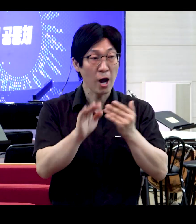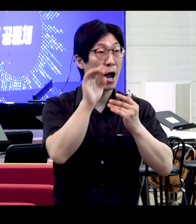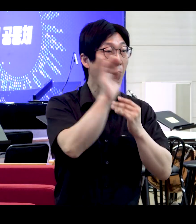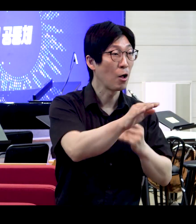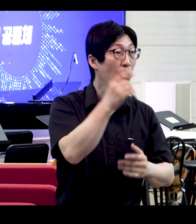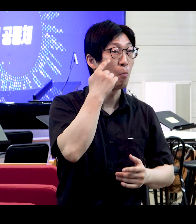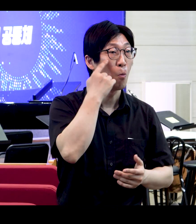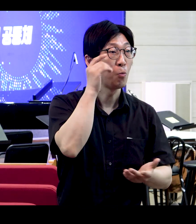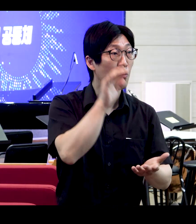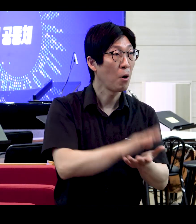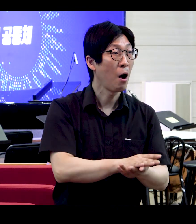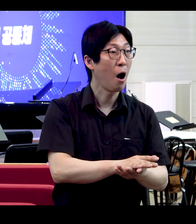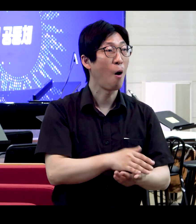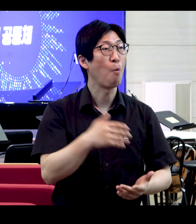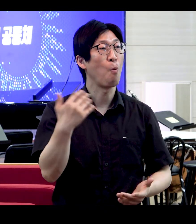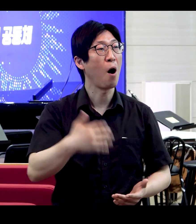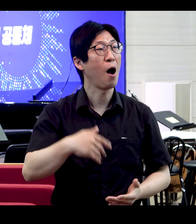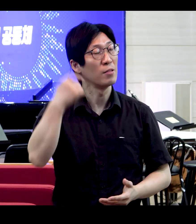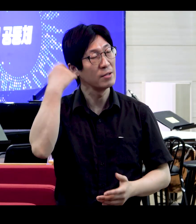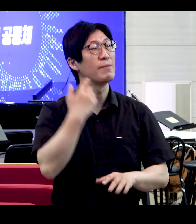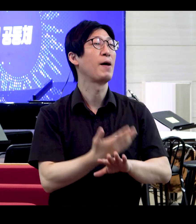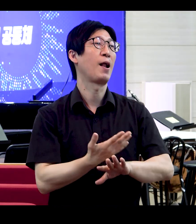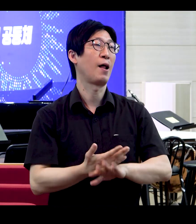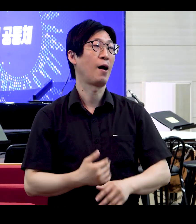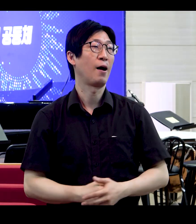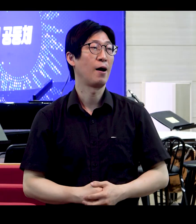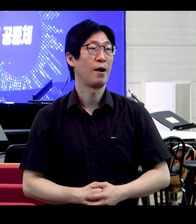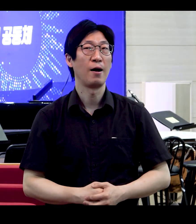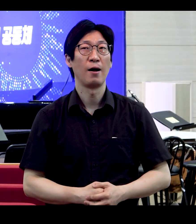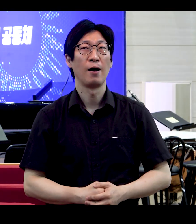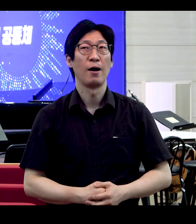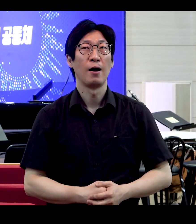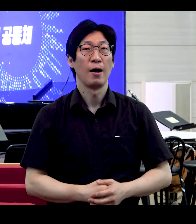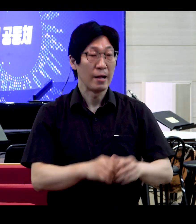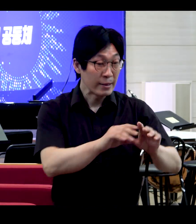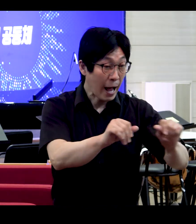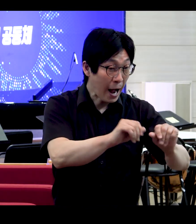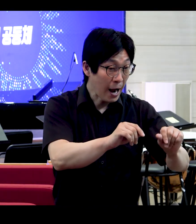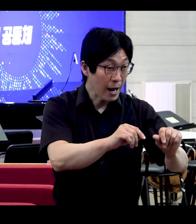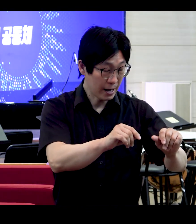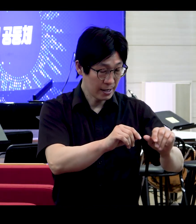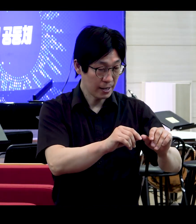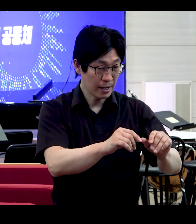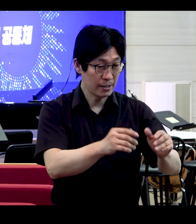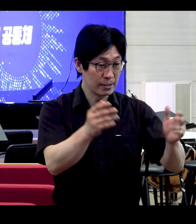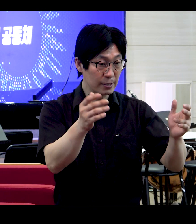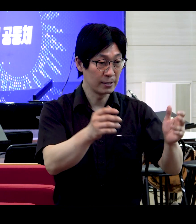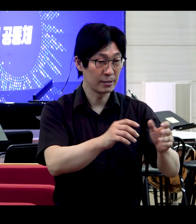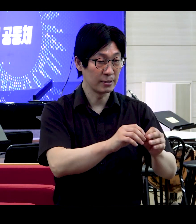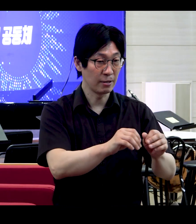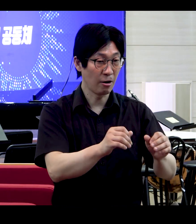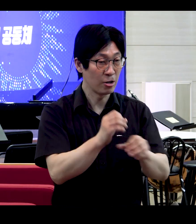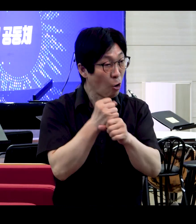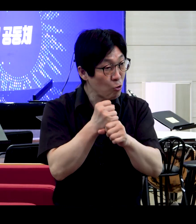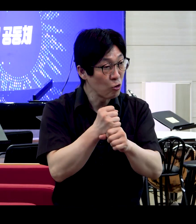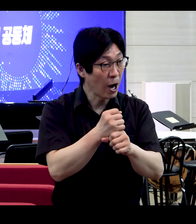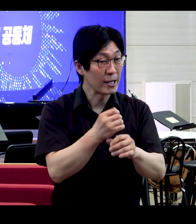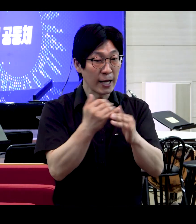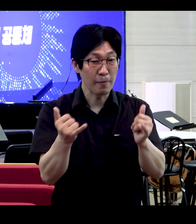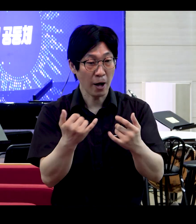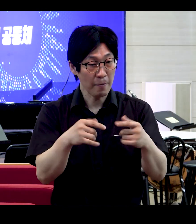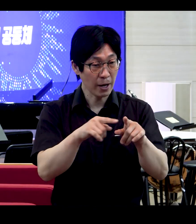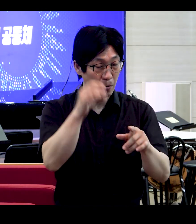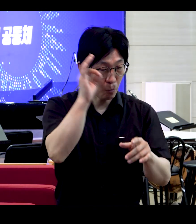감동과 은혜가 있었던 것이죠. 지질학을 알고 창조과학을 믿는 분들은 아주 분명하게 그리고